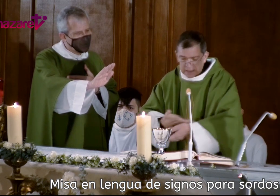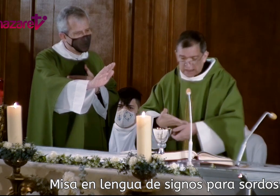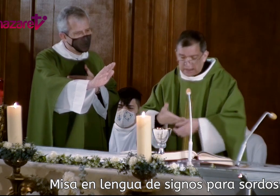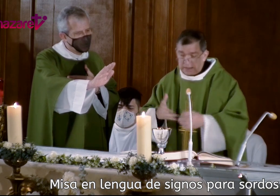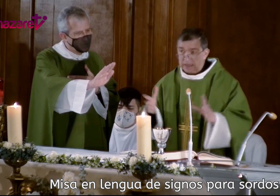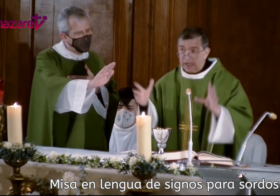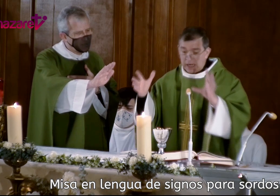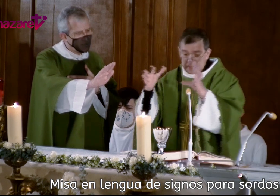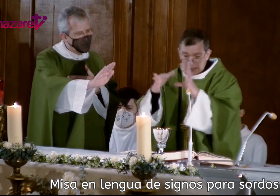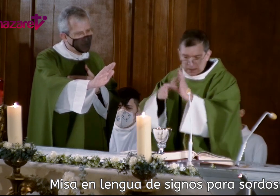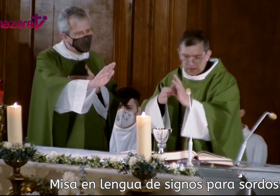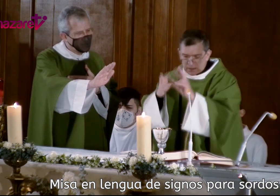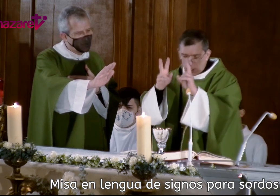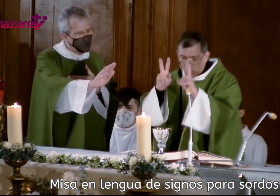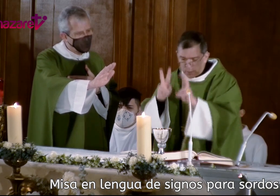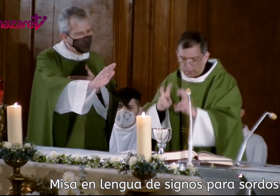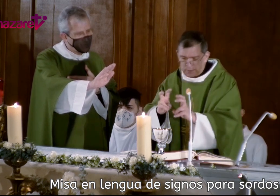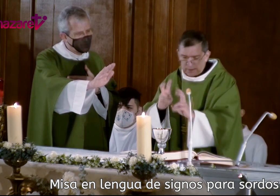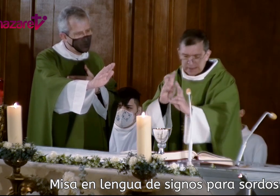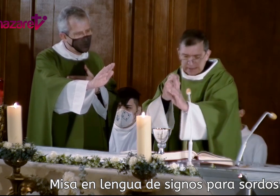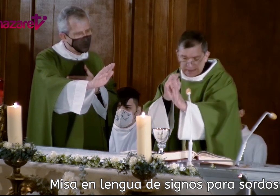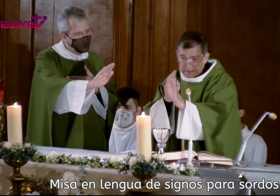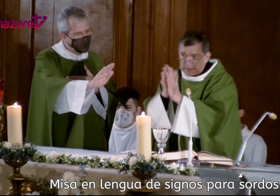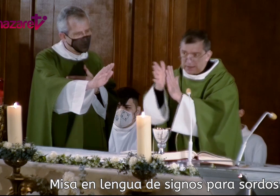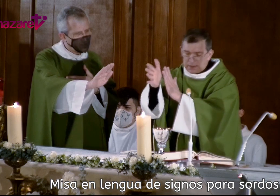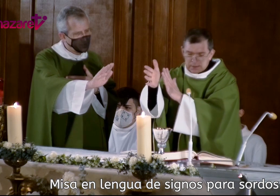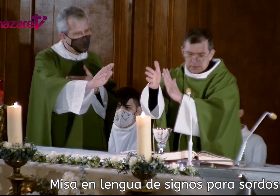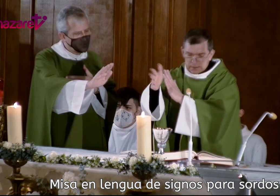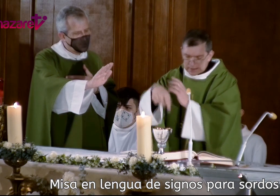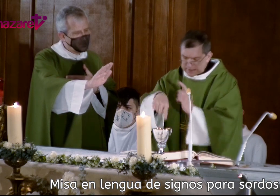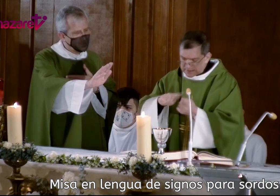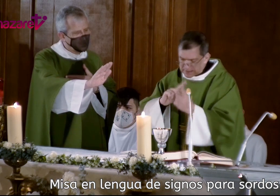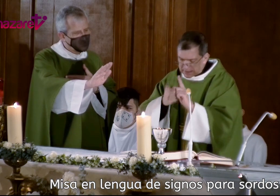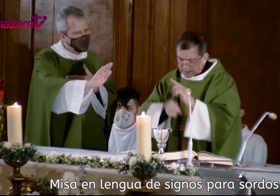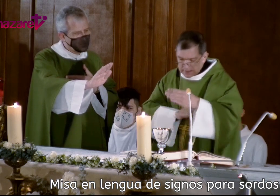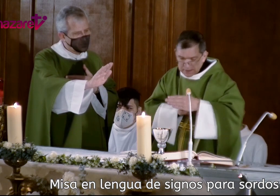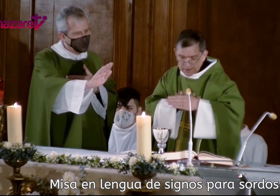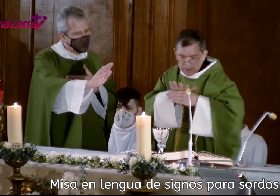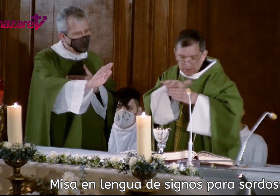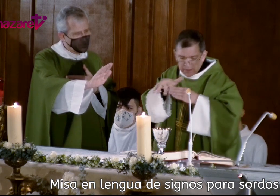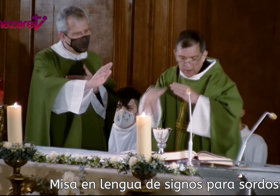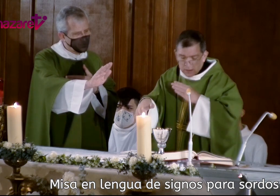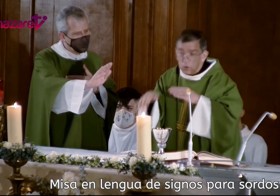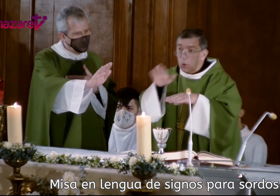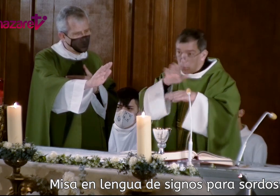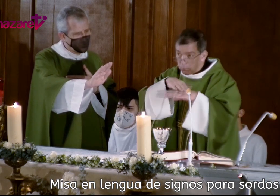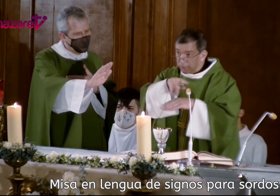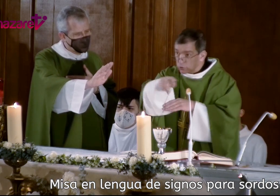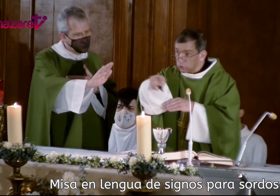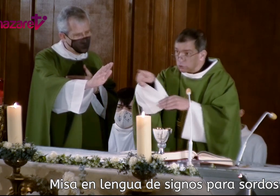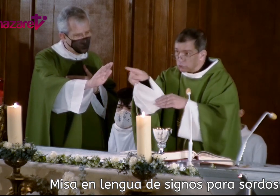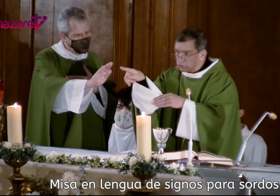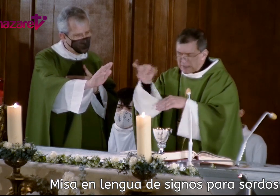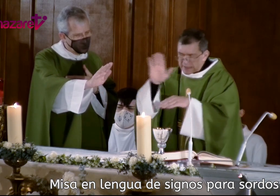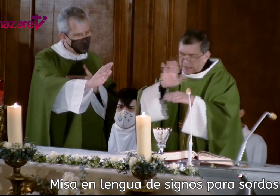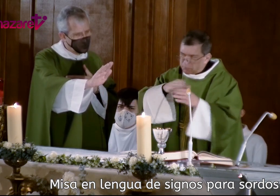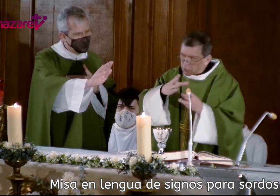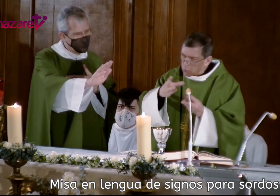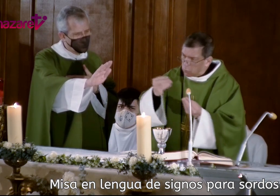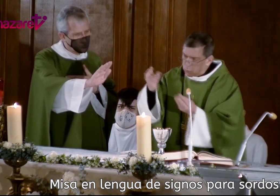sangre de la alianza nueva y eterna, que será derramada por vosotros y por